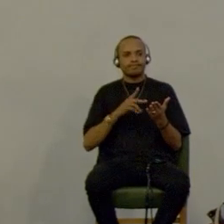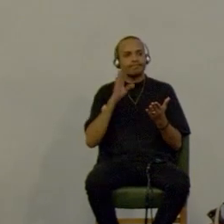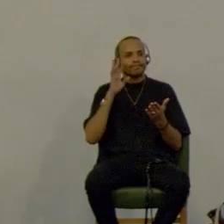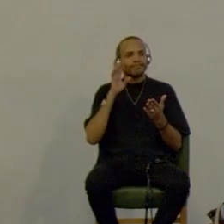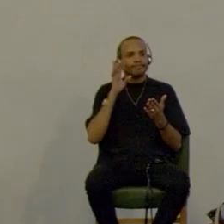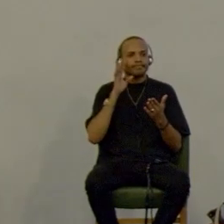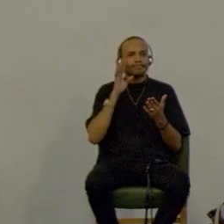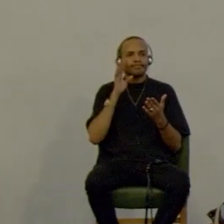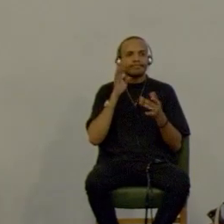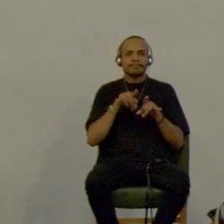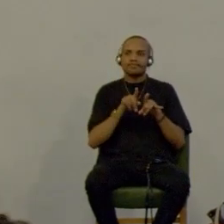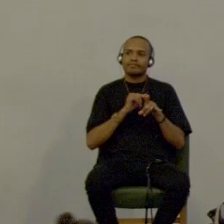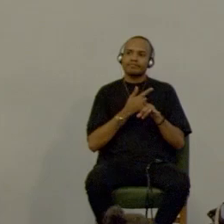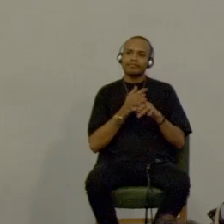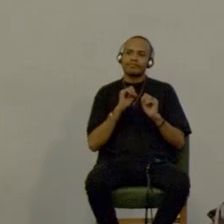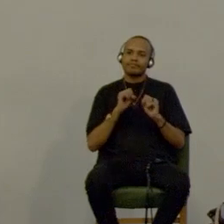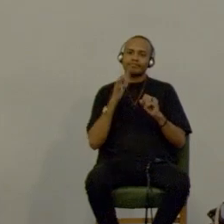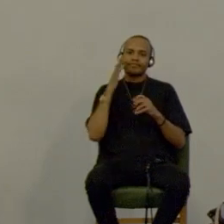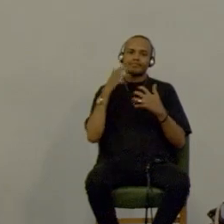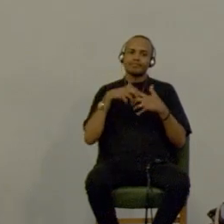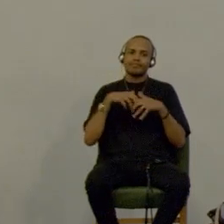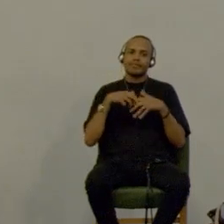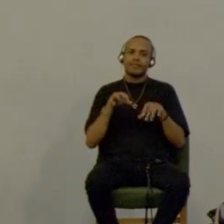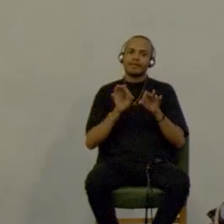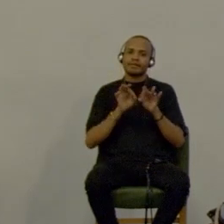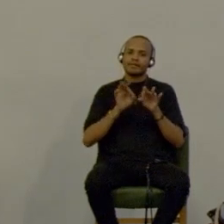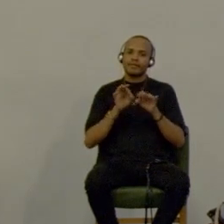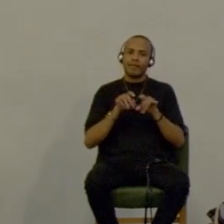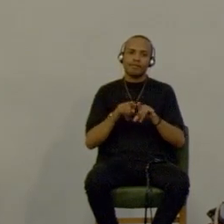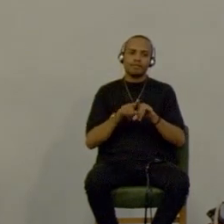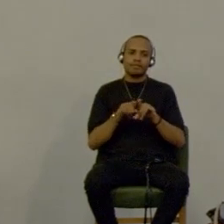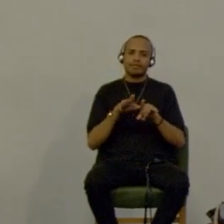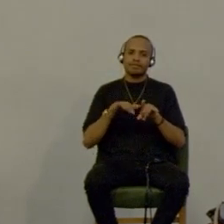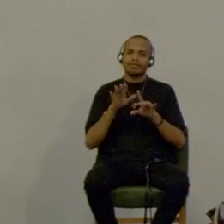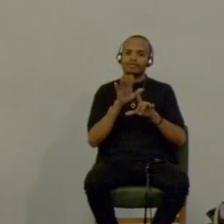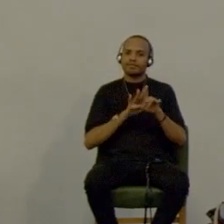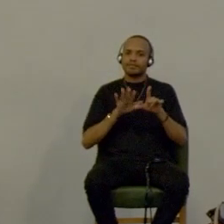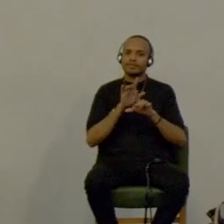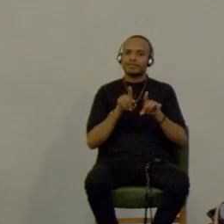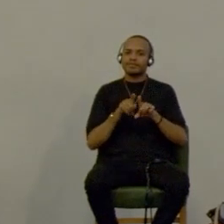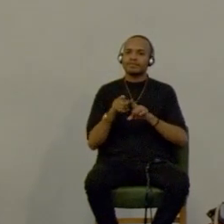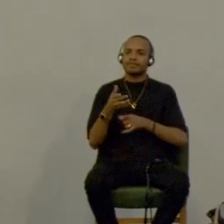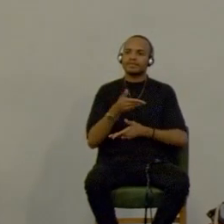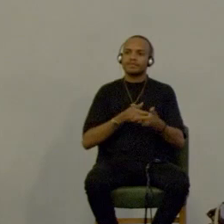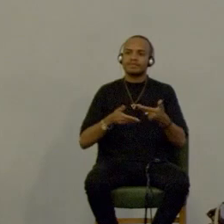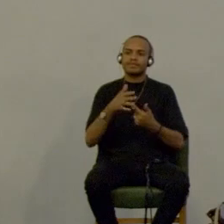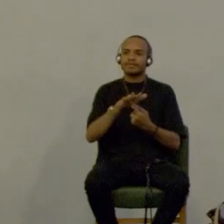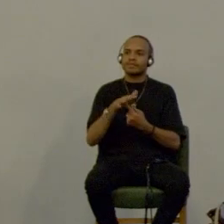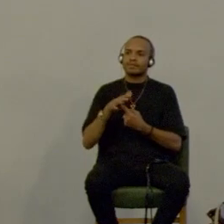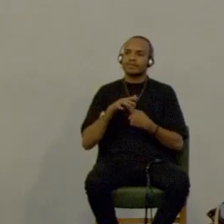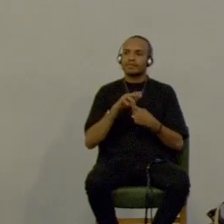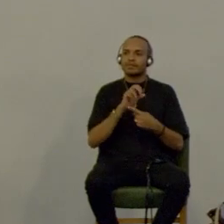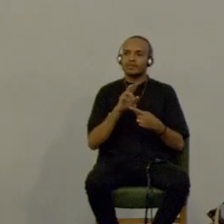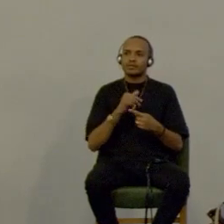pensado para que a gente pudesse fazer uma reflexão e elaborar o Estatuto da Imagem e sua relação com o meio ambiente, ou de